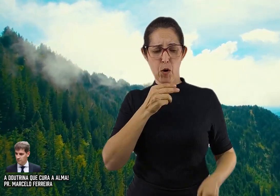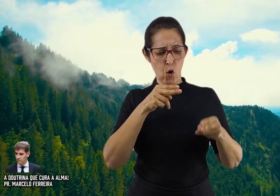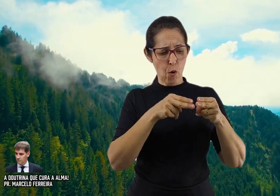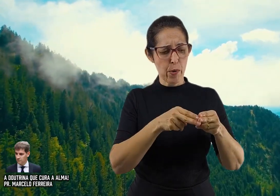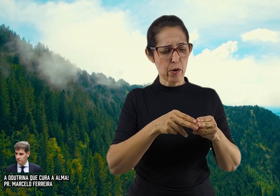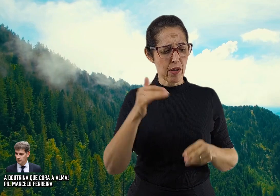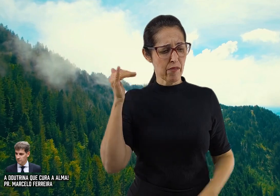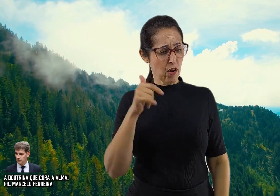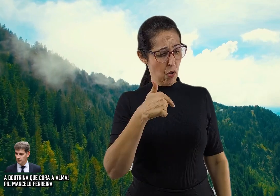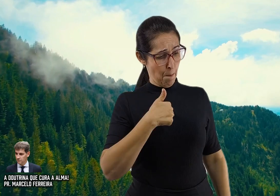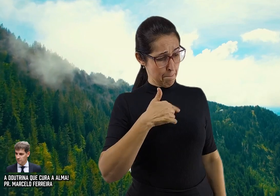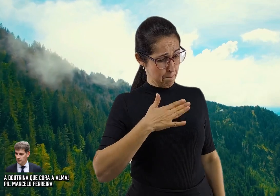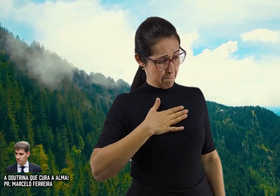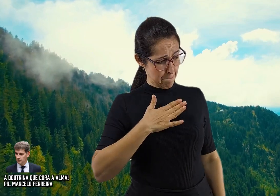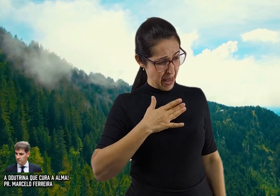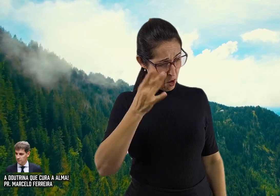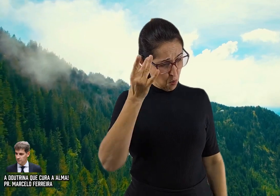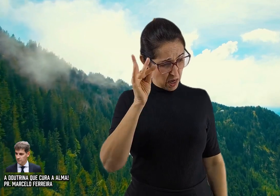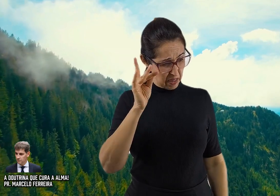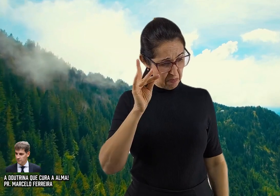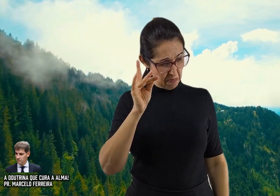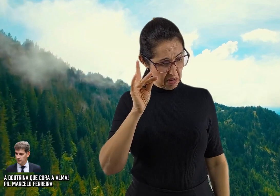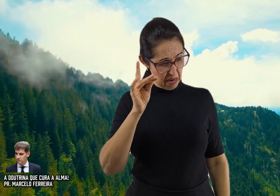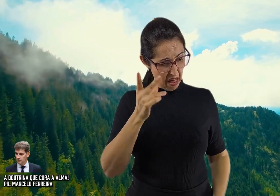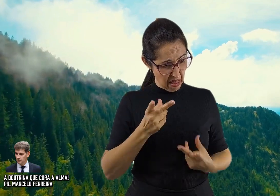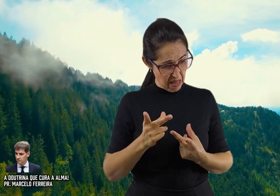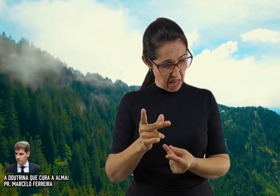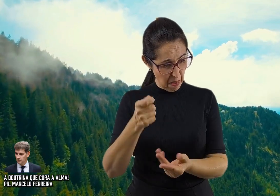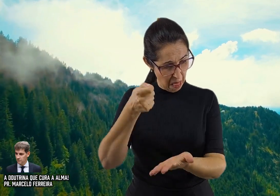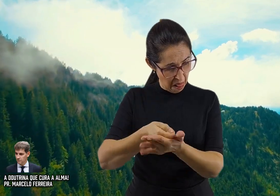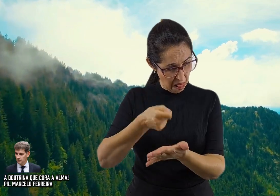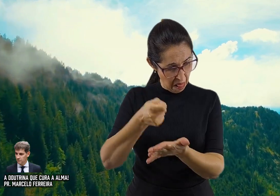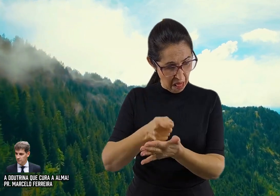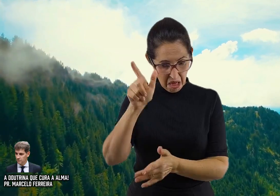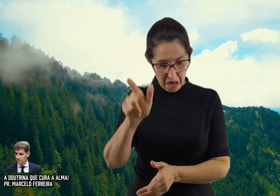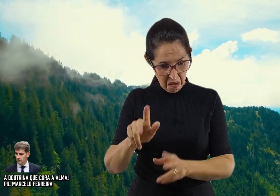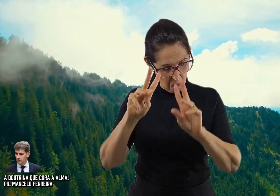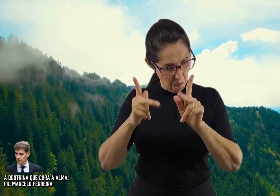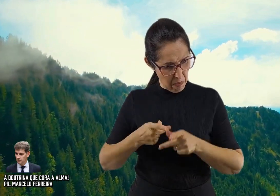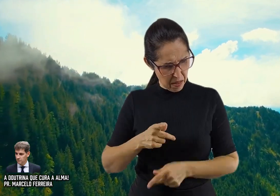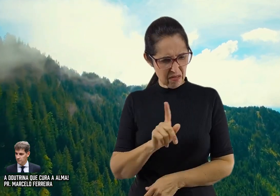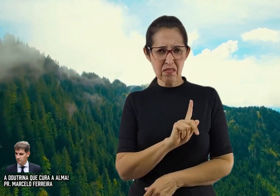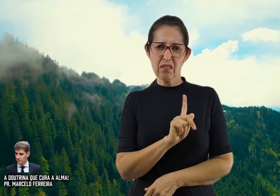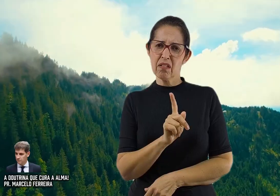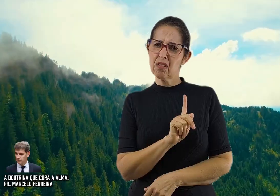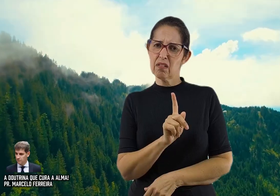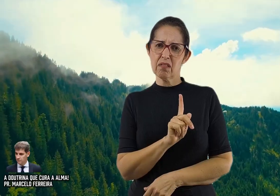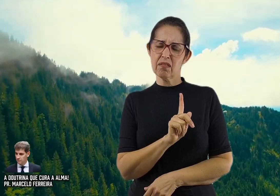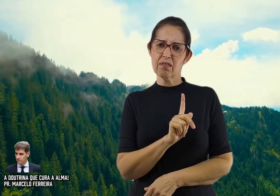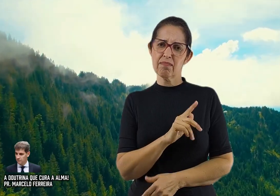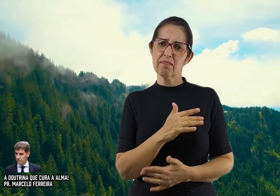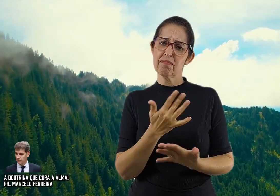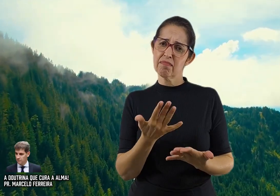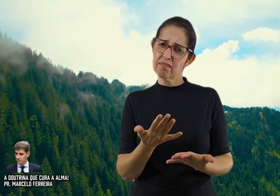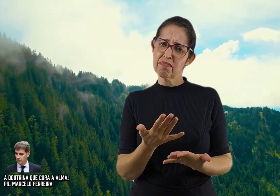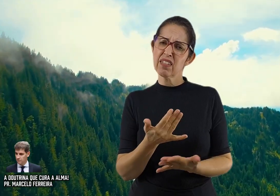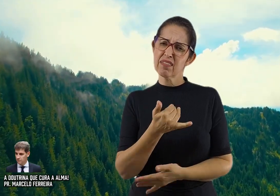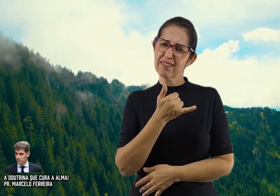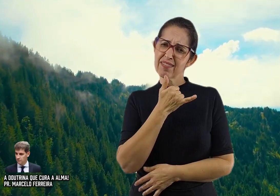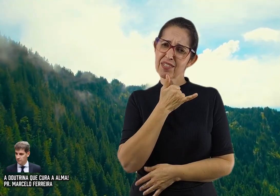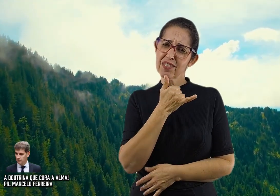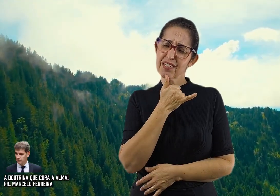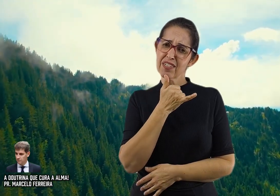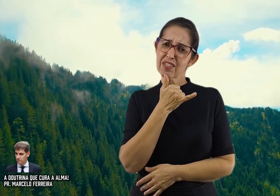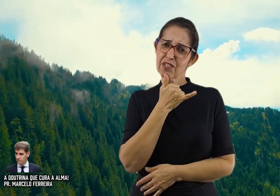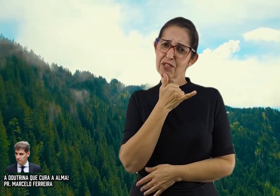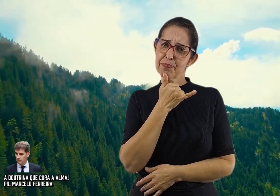o homem. Para sempre não. Tem um limite. Chegou o limite, ele vem e risca. É É triste, né? Riscou.